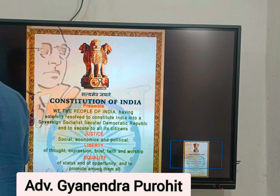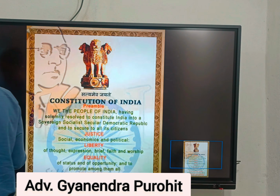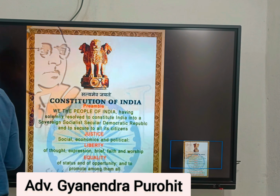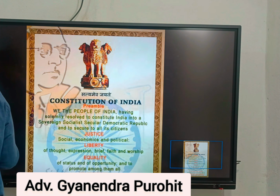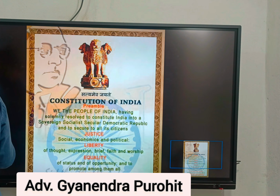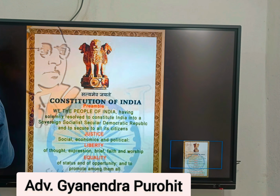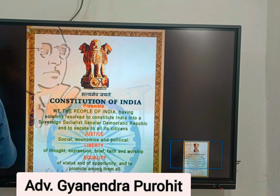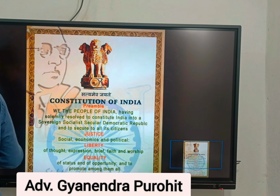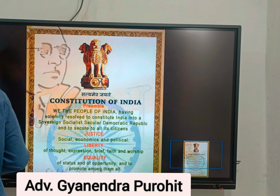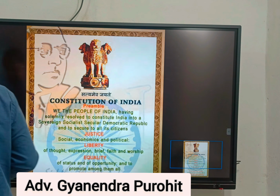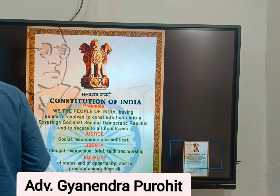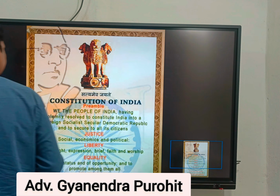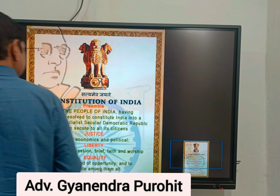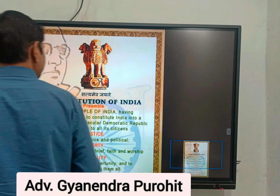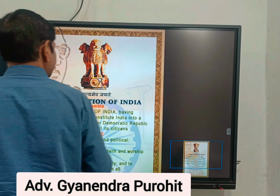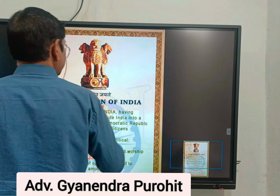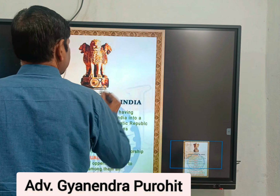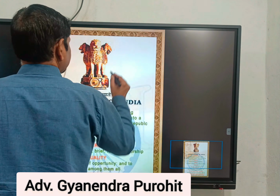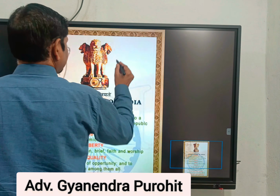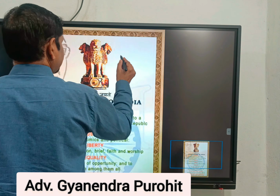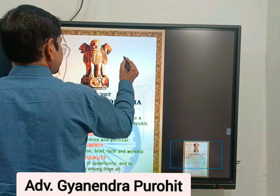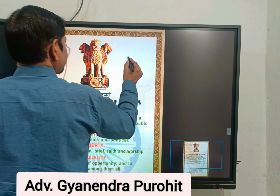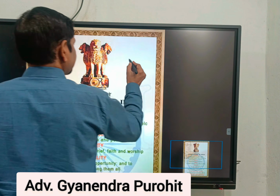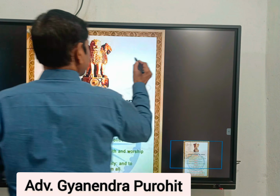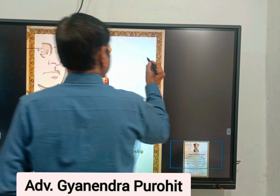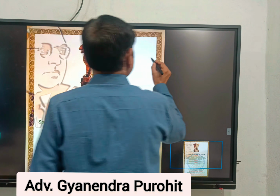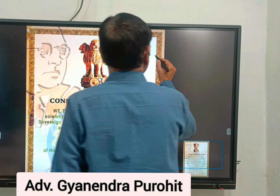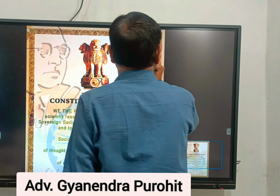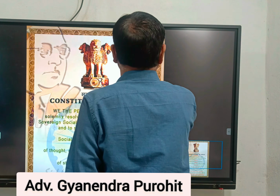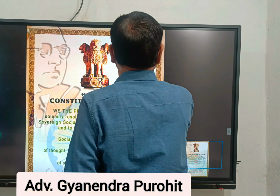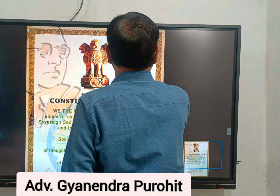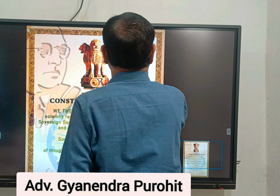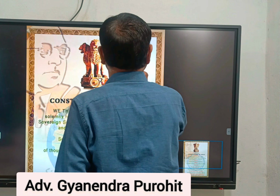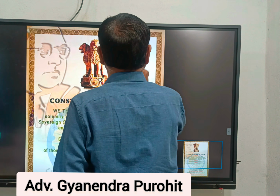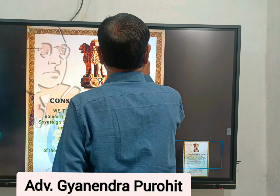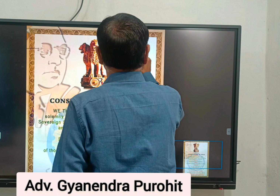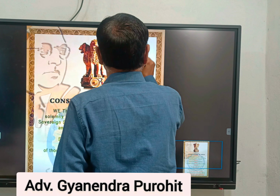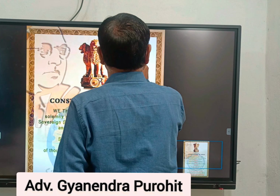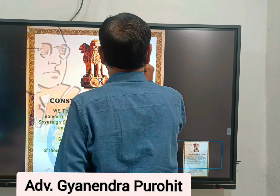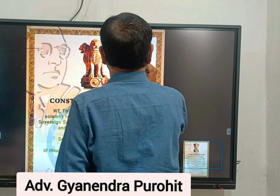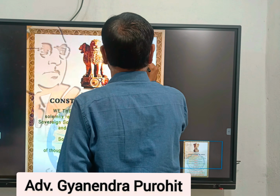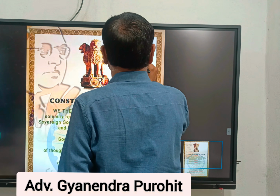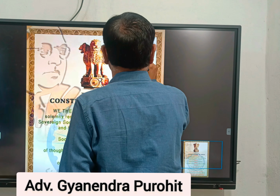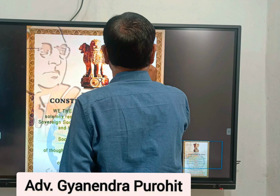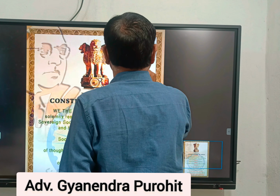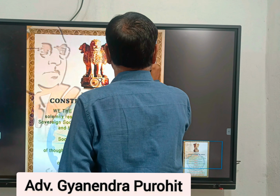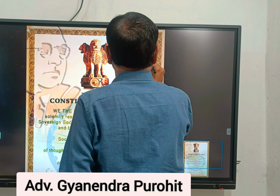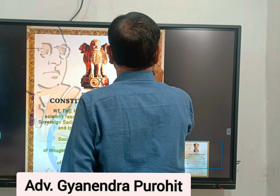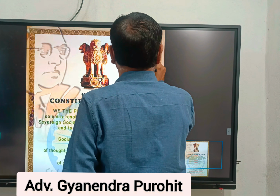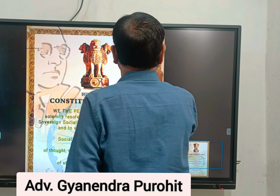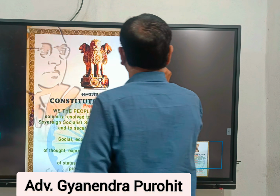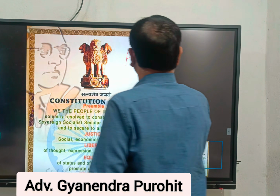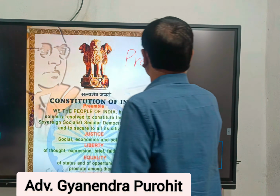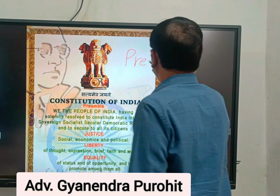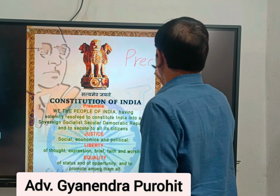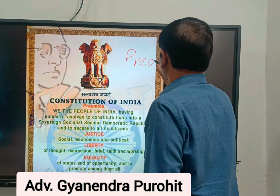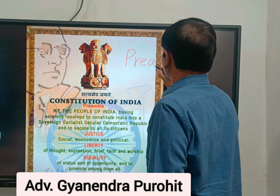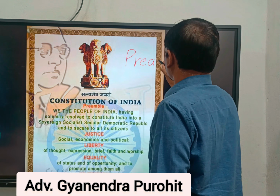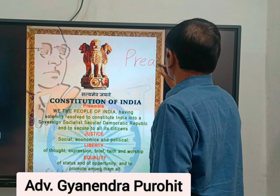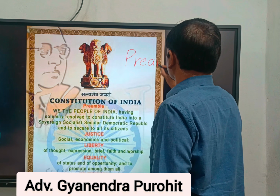पृष्ठ हम देखते हैं प्रस्तावना। प्रस्तावना को इंग्लिश में हम